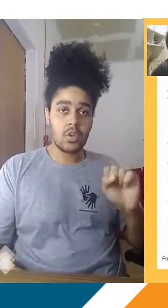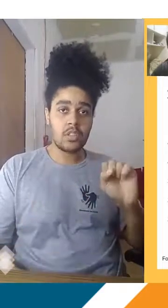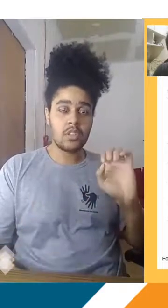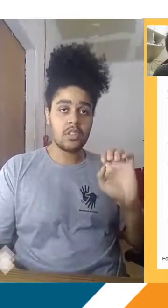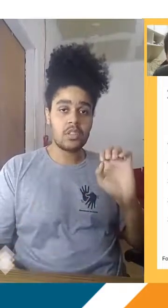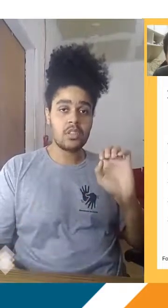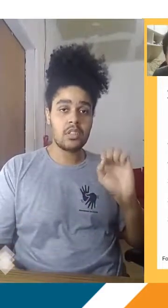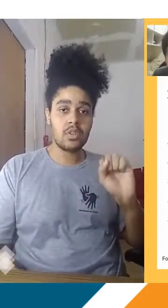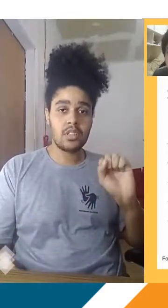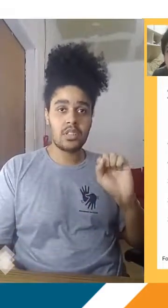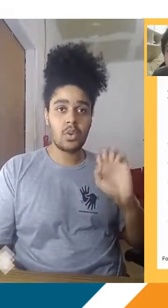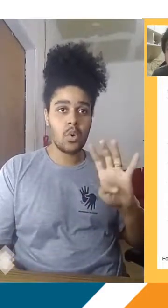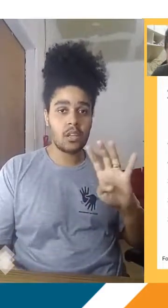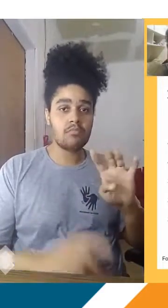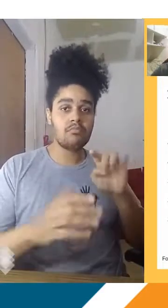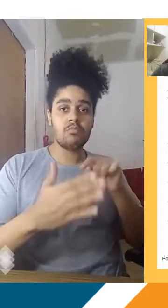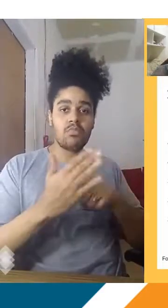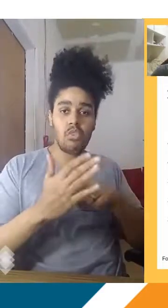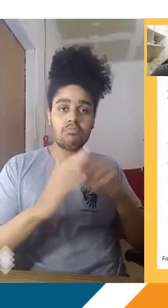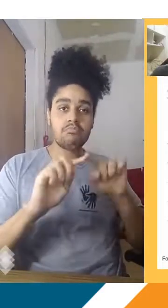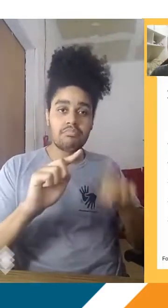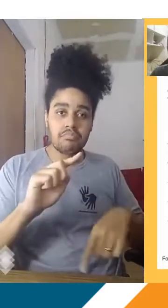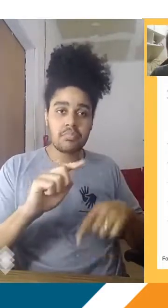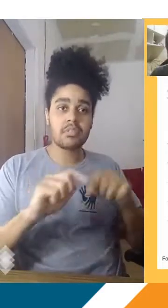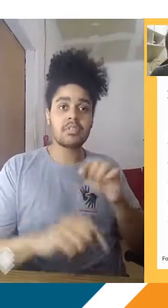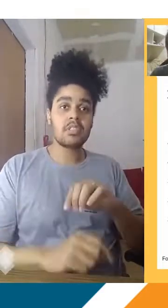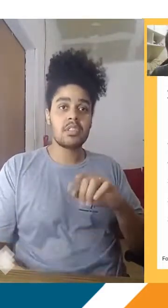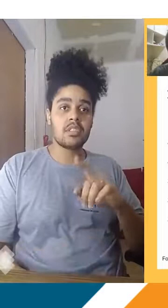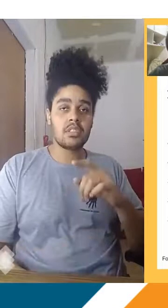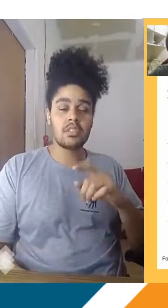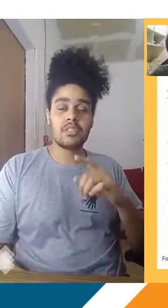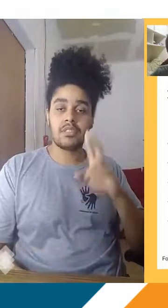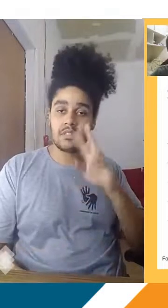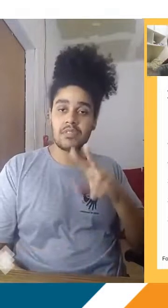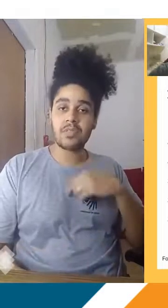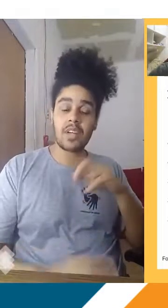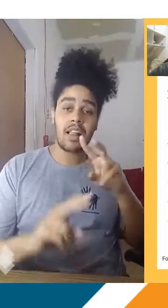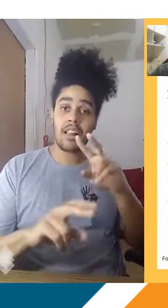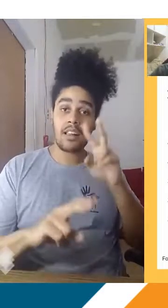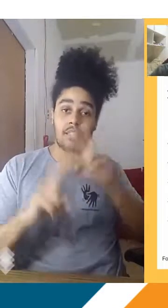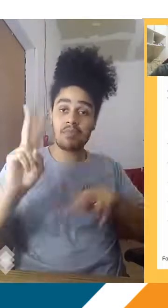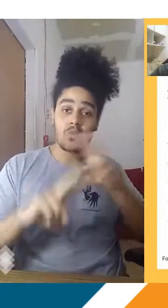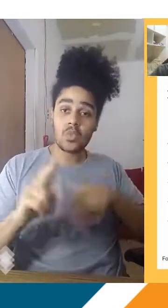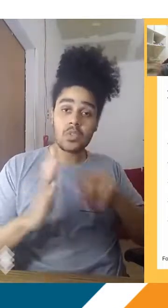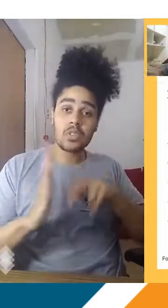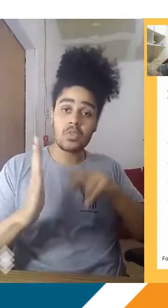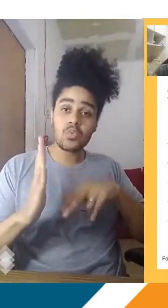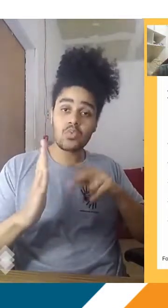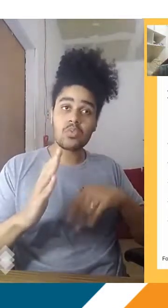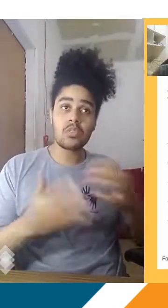pontuação 84 pontos abaixo. Então eu não fiquei reproduzindo os dados do gráfico. Foi feita aqui uma leitura dos dados do